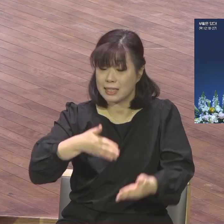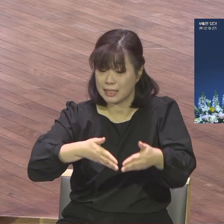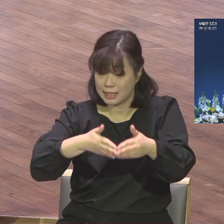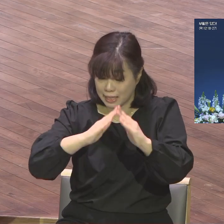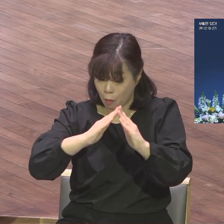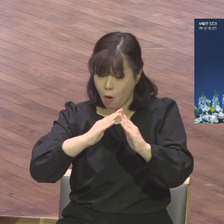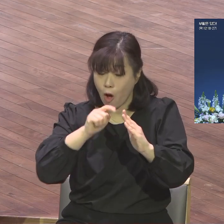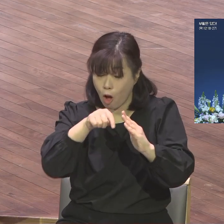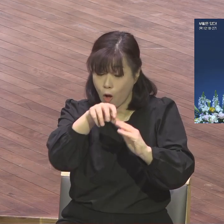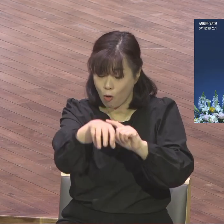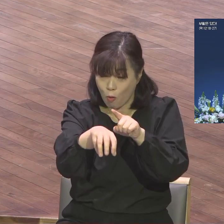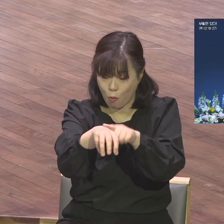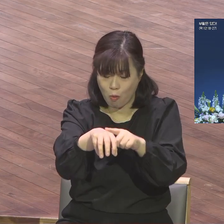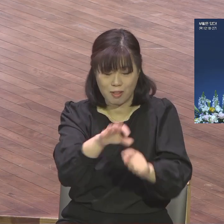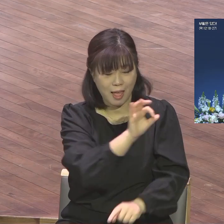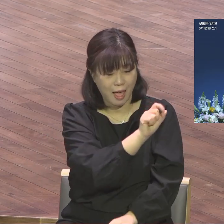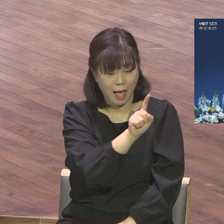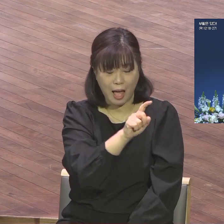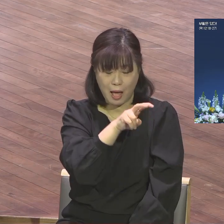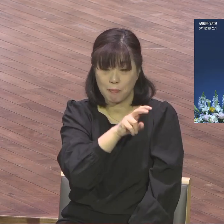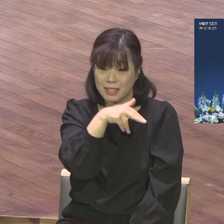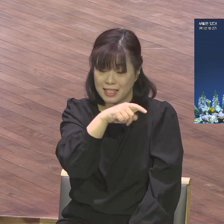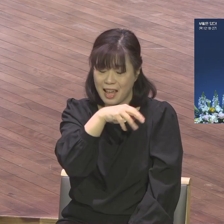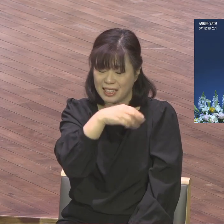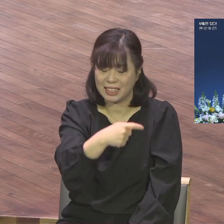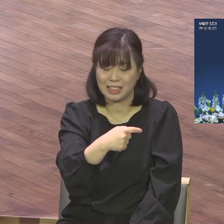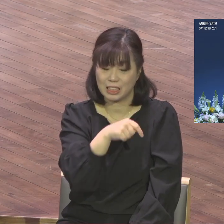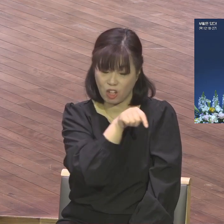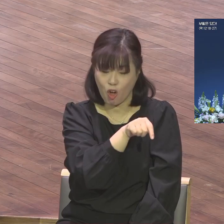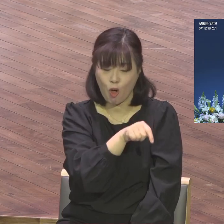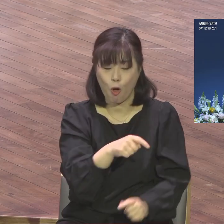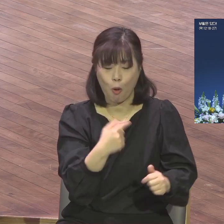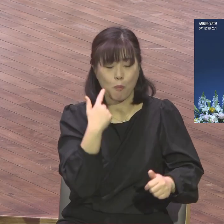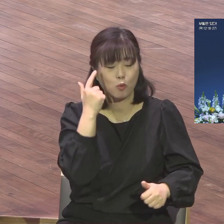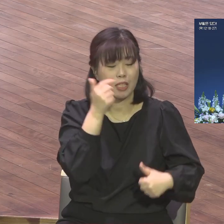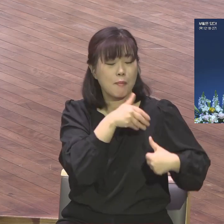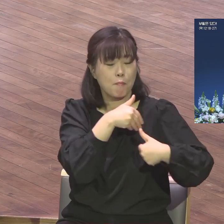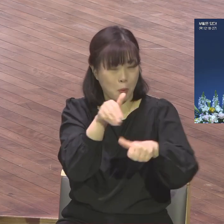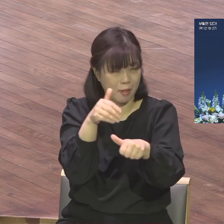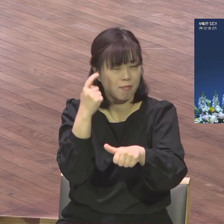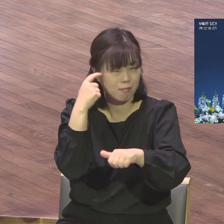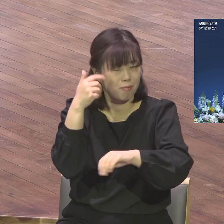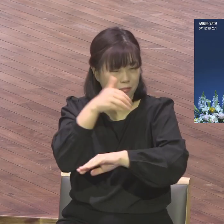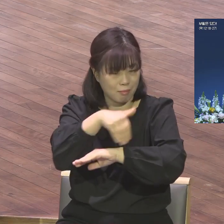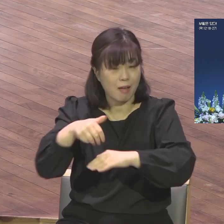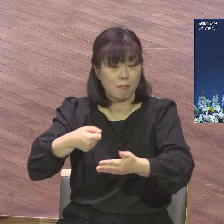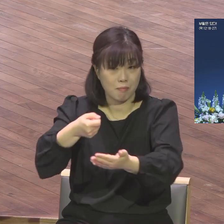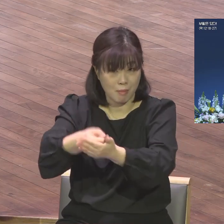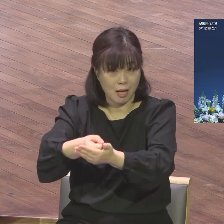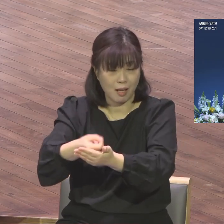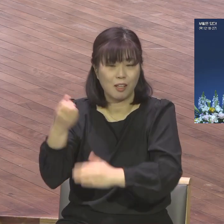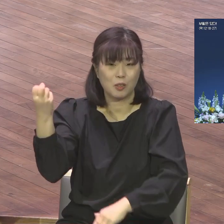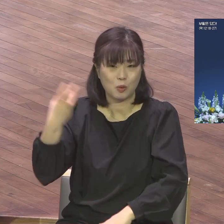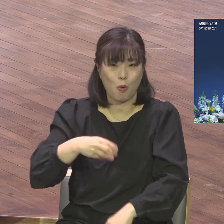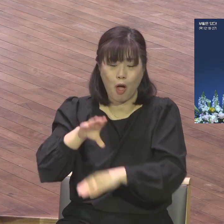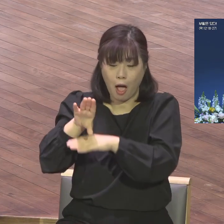목사님을 파송 선교사로 그렇게 결정을 하고 또 이제 협력 선교사로